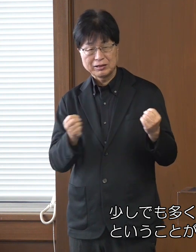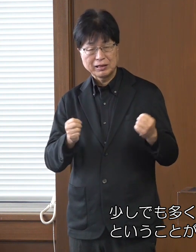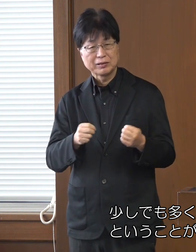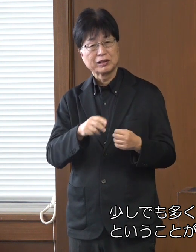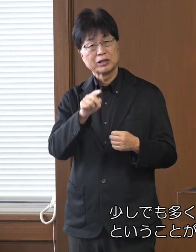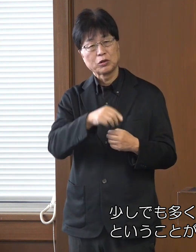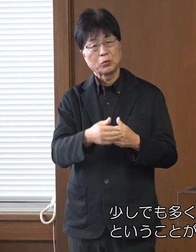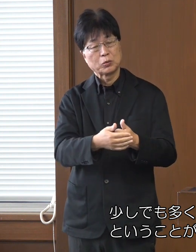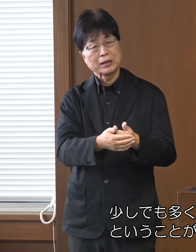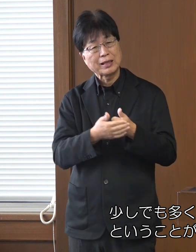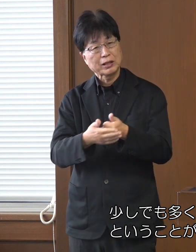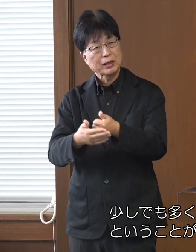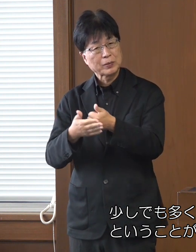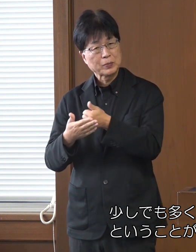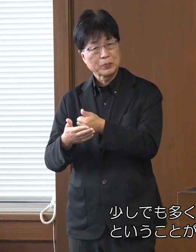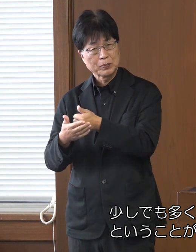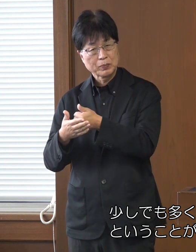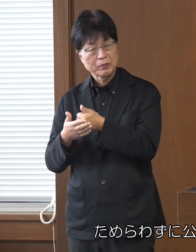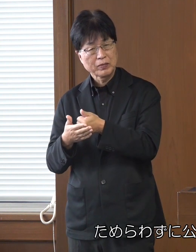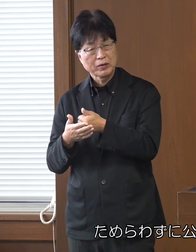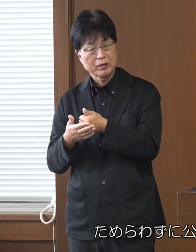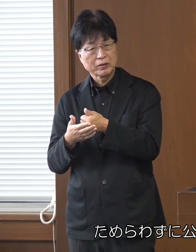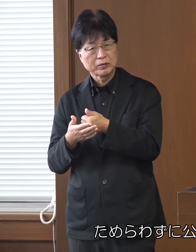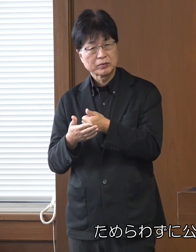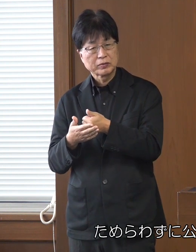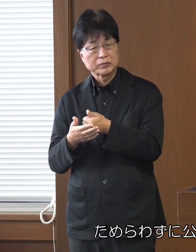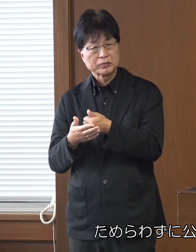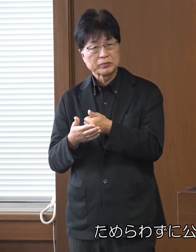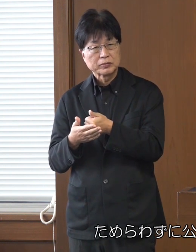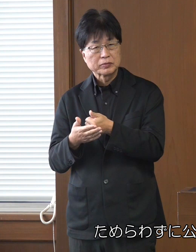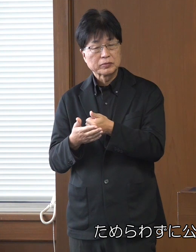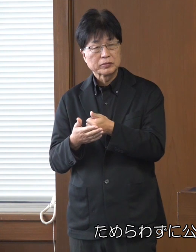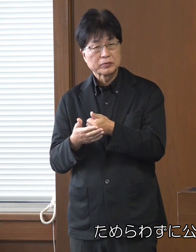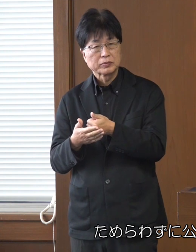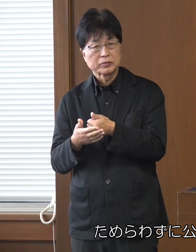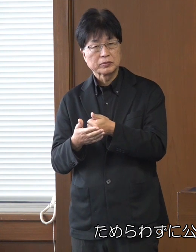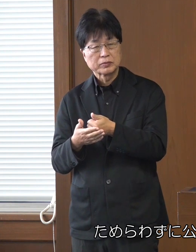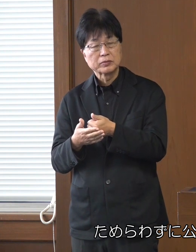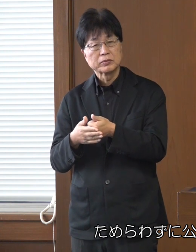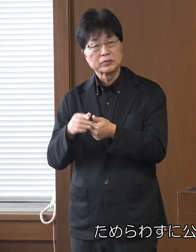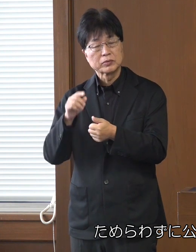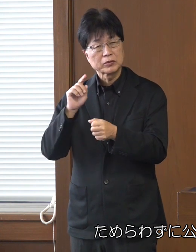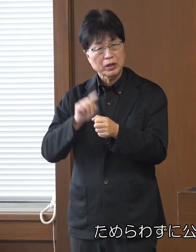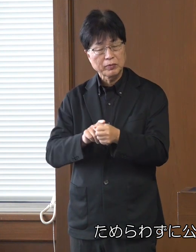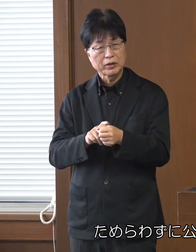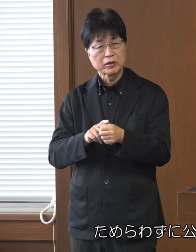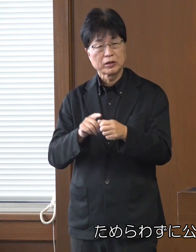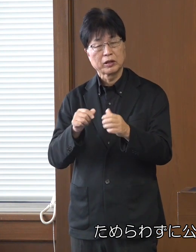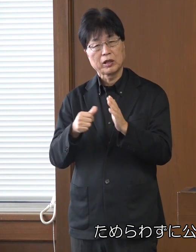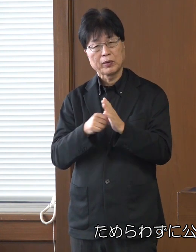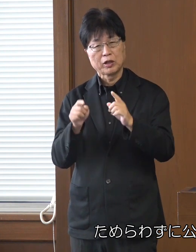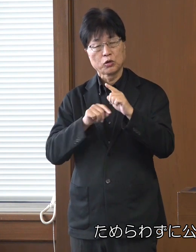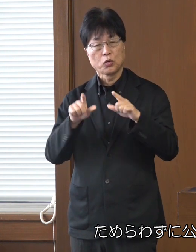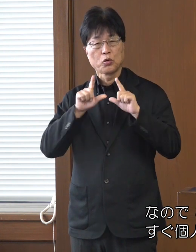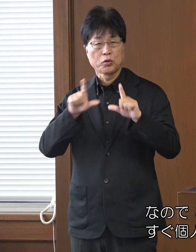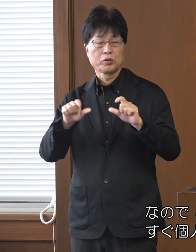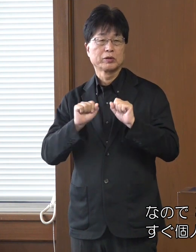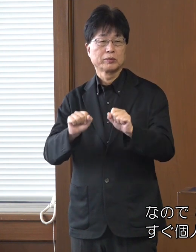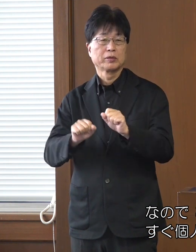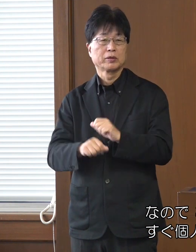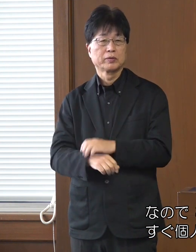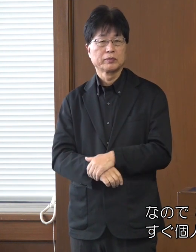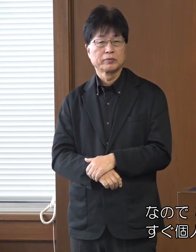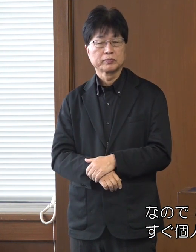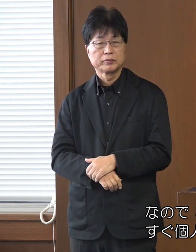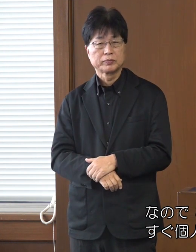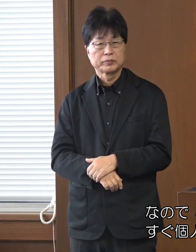うことが優先的になるので、ためらわずに公表しますというのが大切です。なのでこ